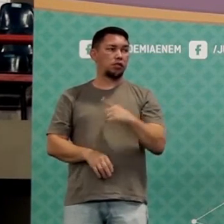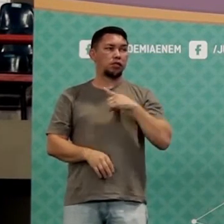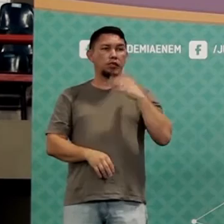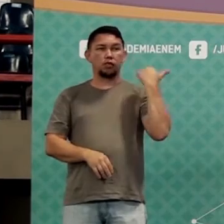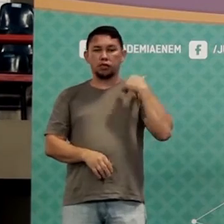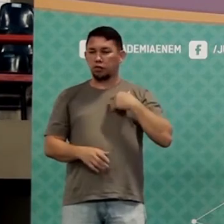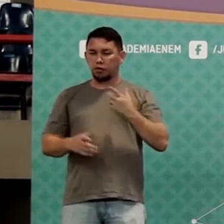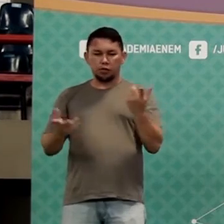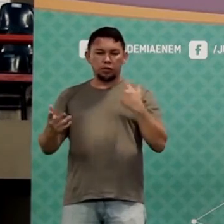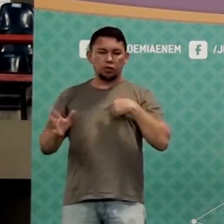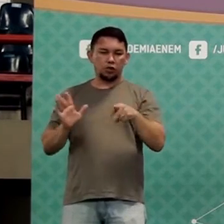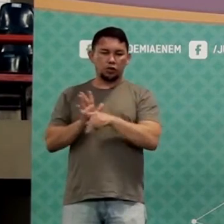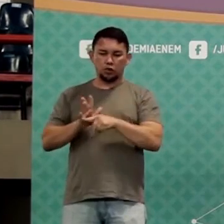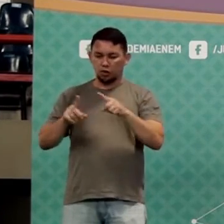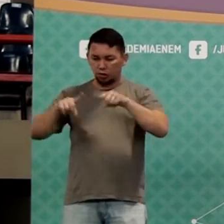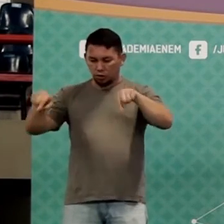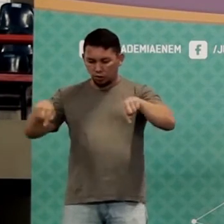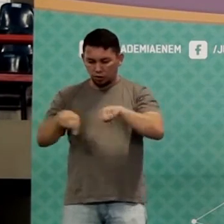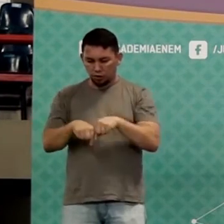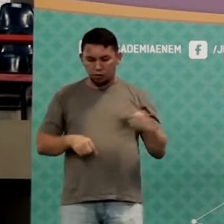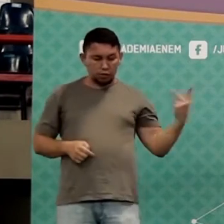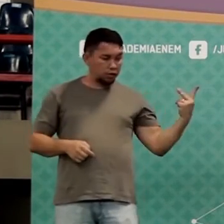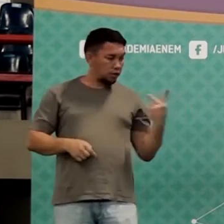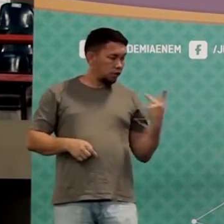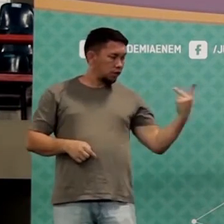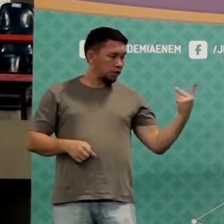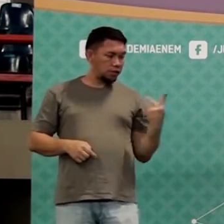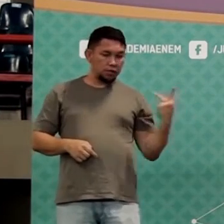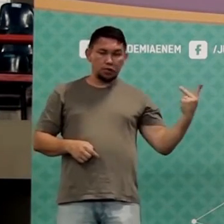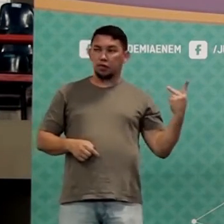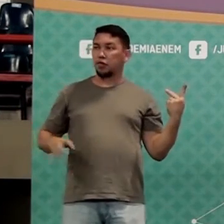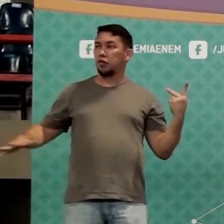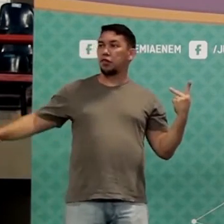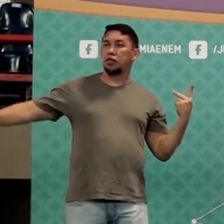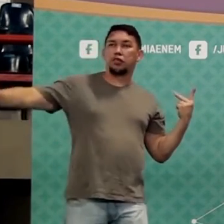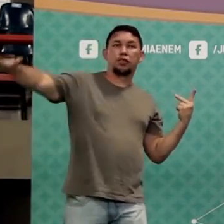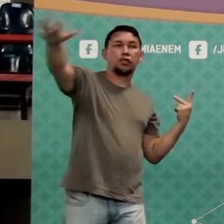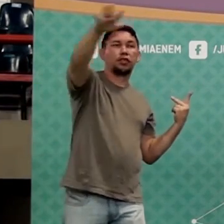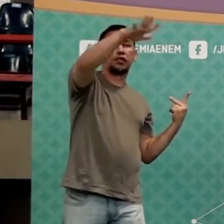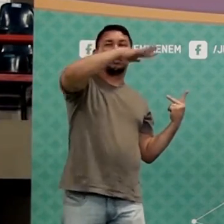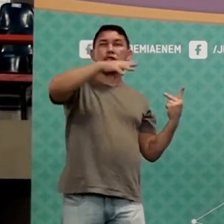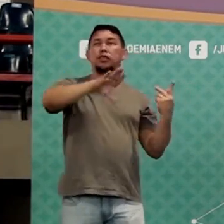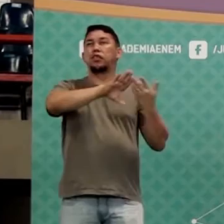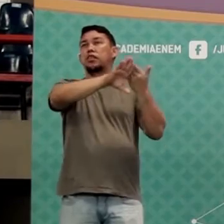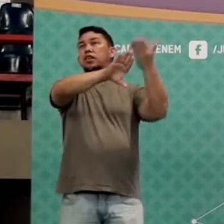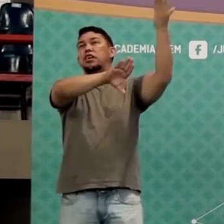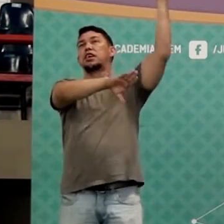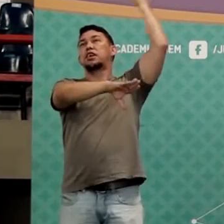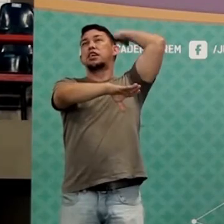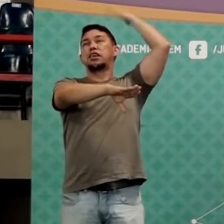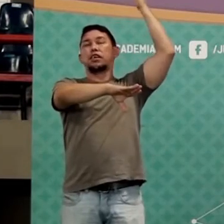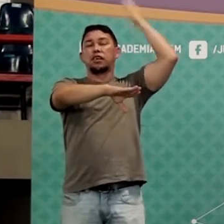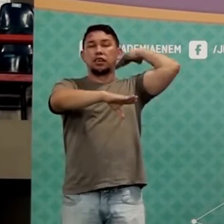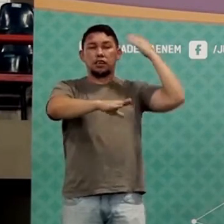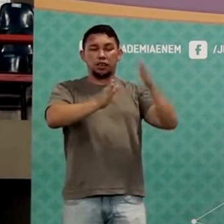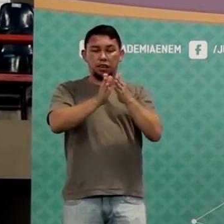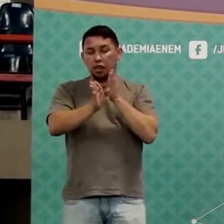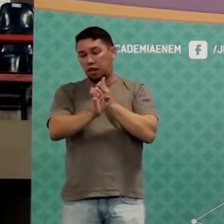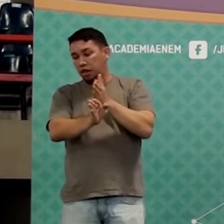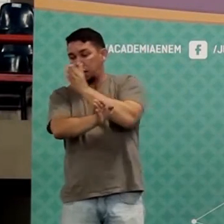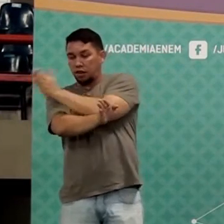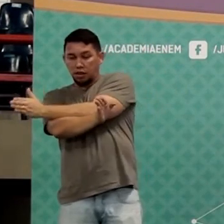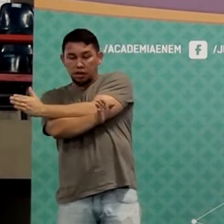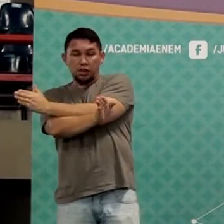tinha propriedade privada. Estou eu e este jovem e todos vocês lá na pré-história. Ele